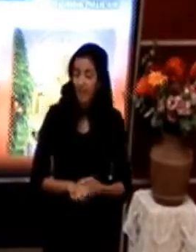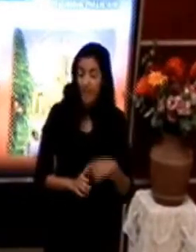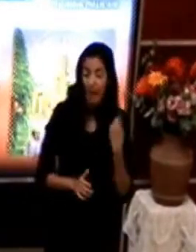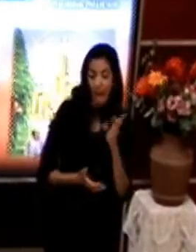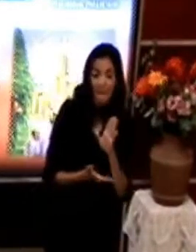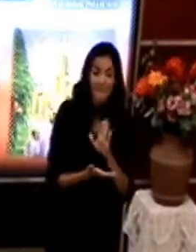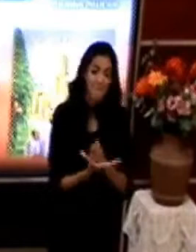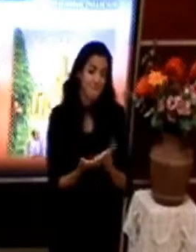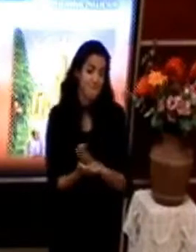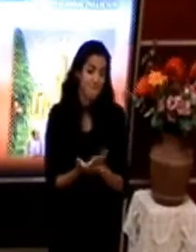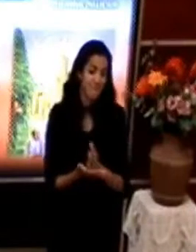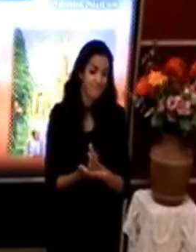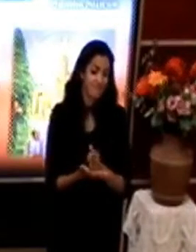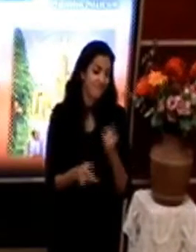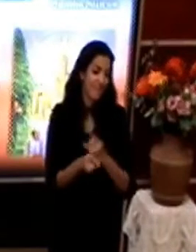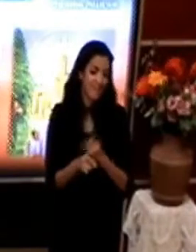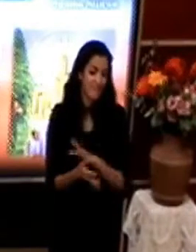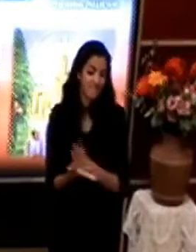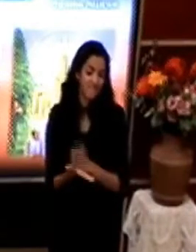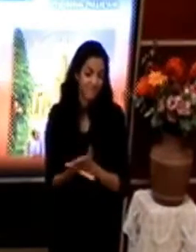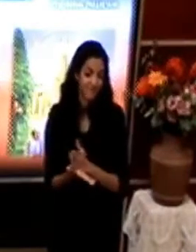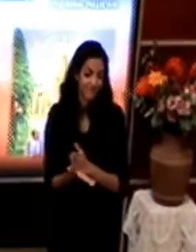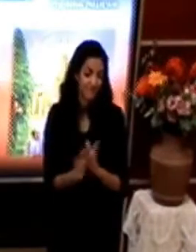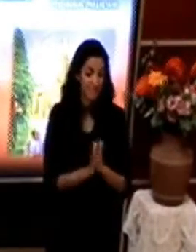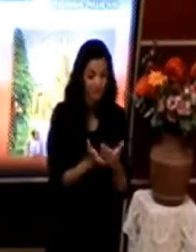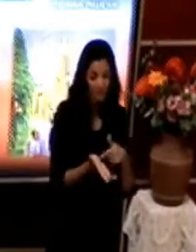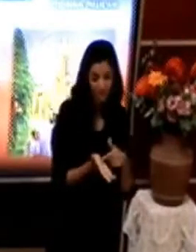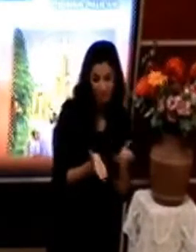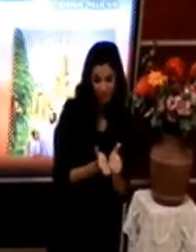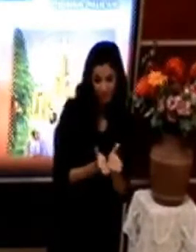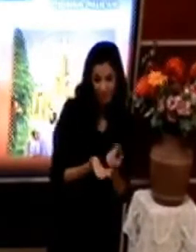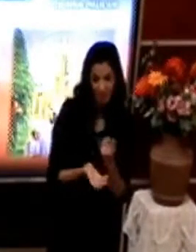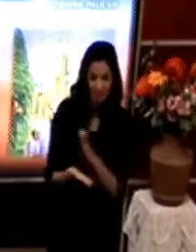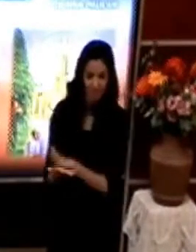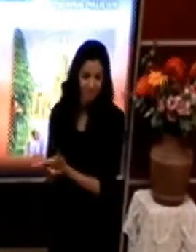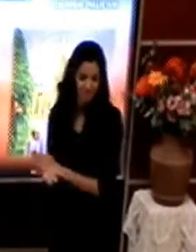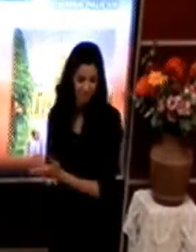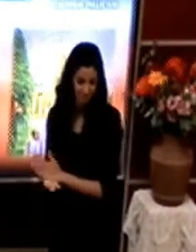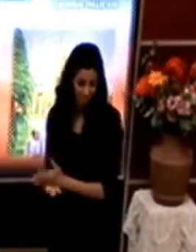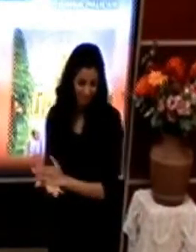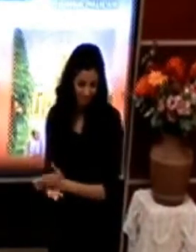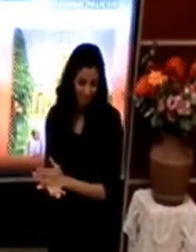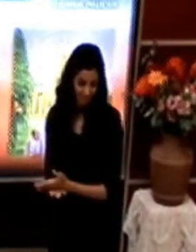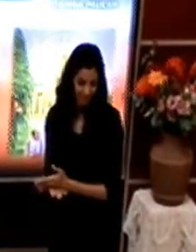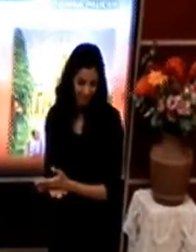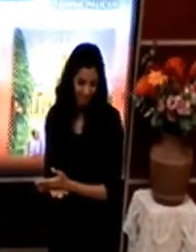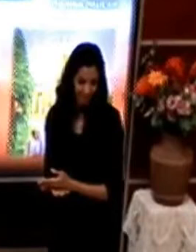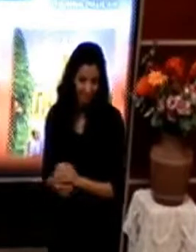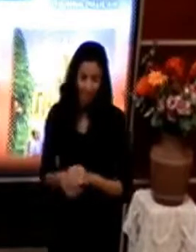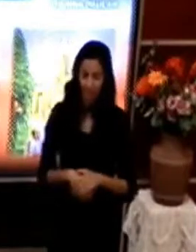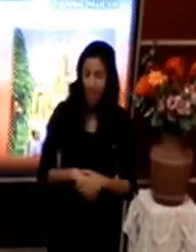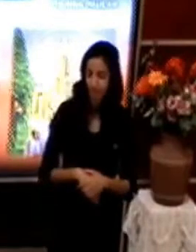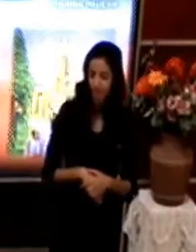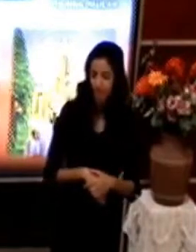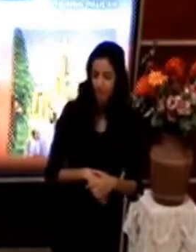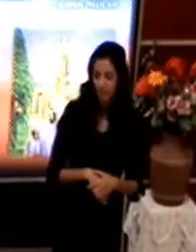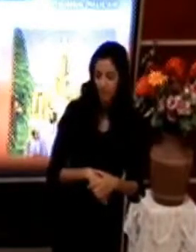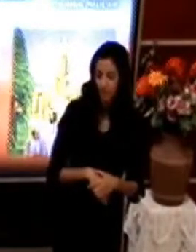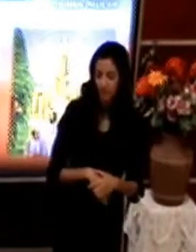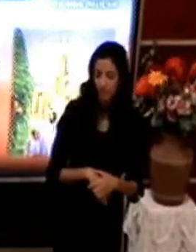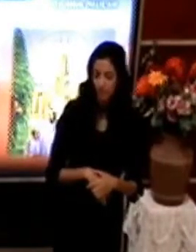buenas nosotros. Entonces donde a veces aprendimos un poco más, bajo la sombra, aprendimos un tiempo guardado,